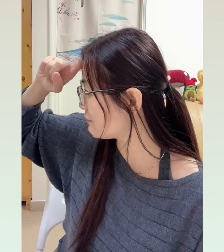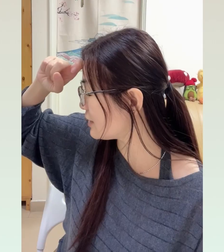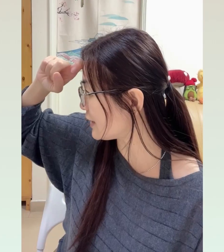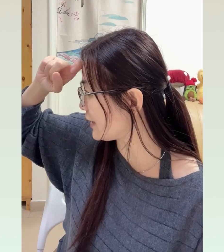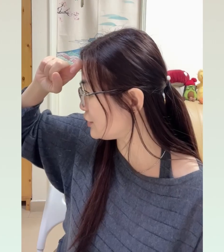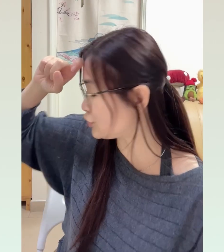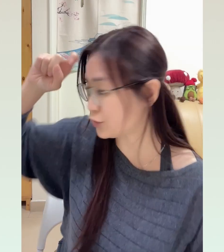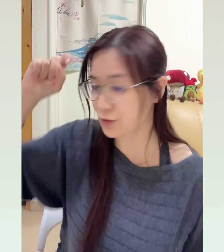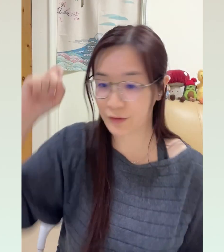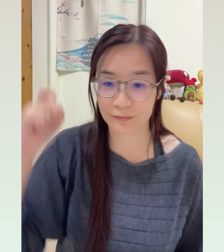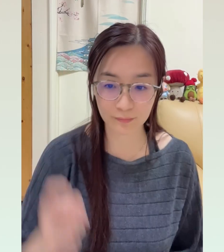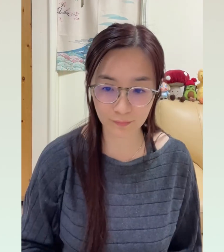記住。